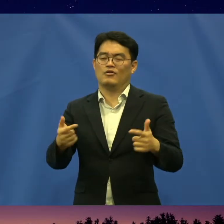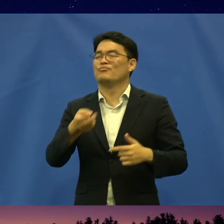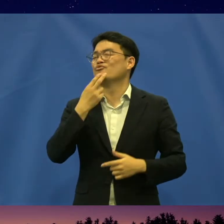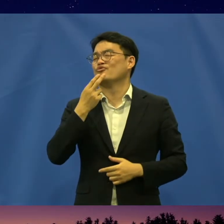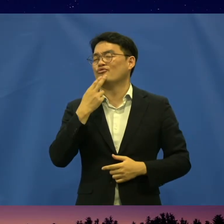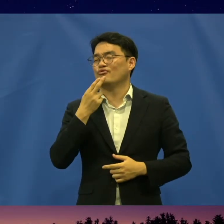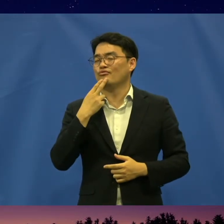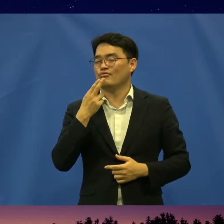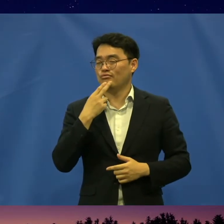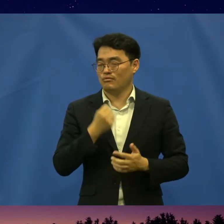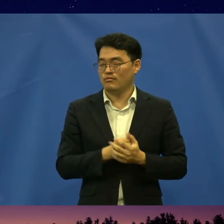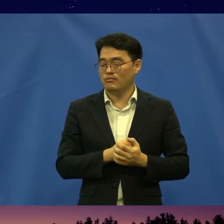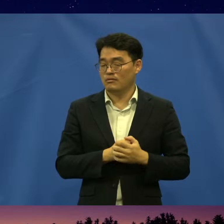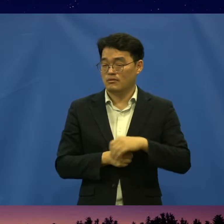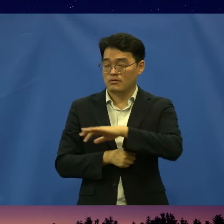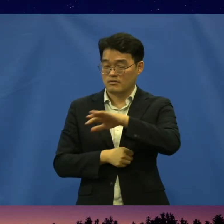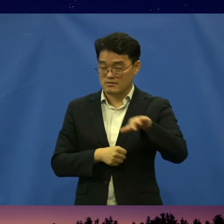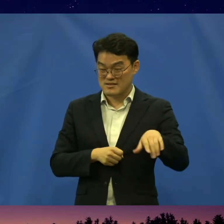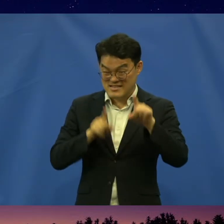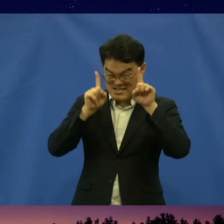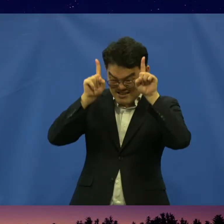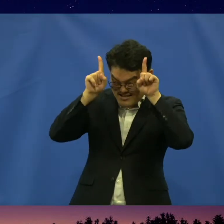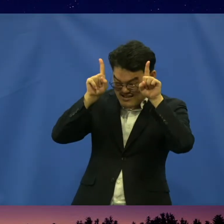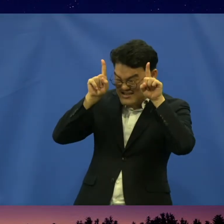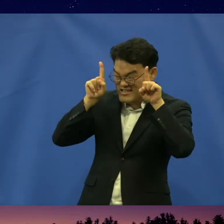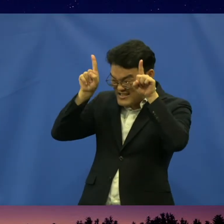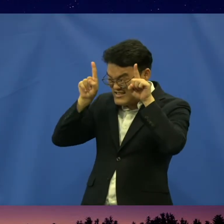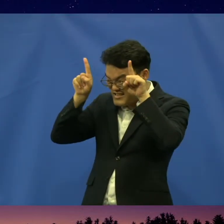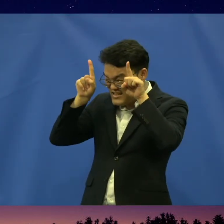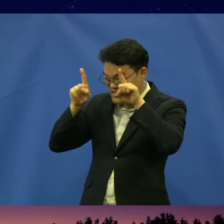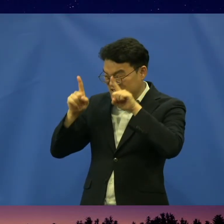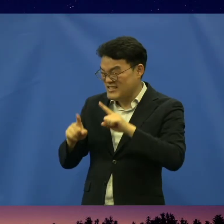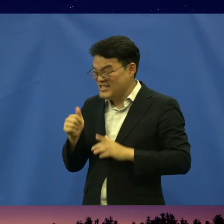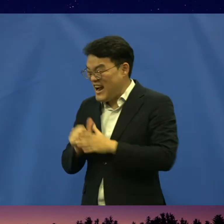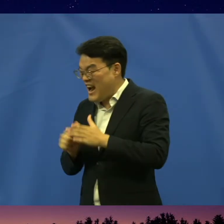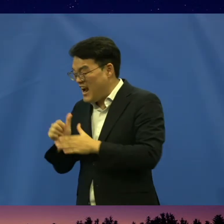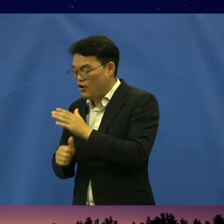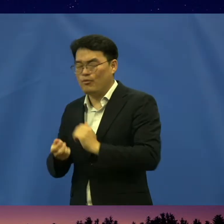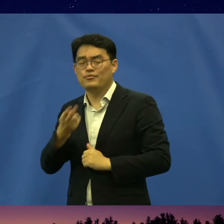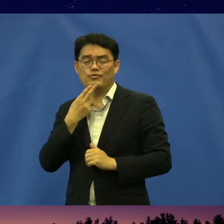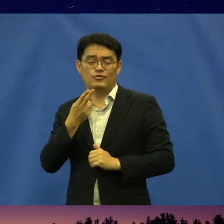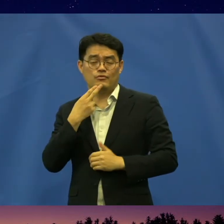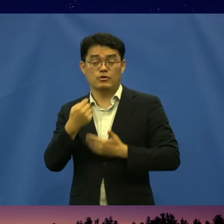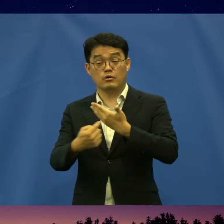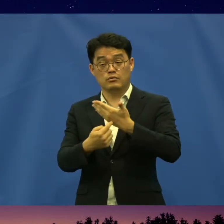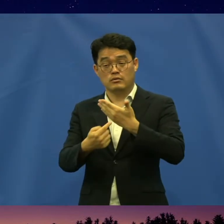흉측한 모습을 하고 날카로운 이빨을 드러내고 달려들 것이라고 얘기합니다. 그렇지 않아요. 여러분 마귀는.